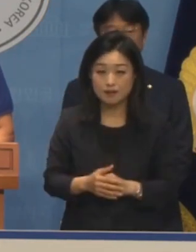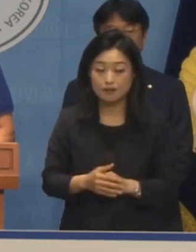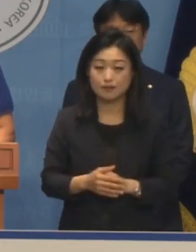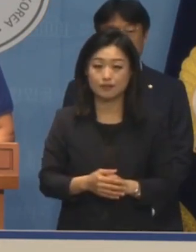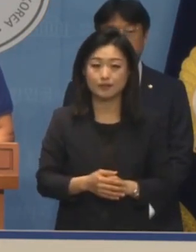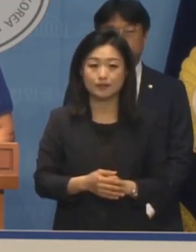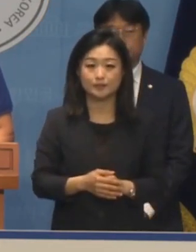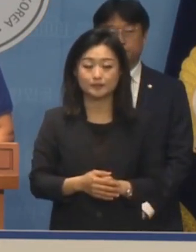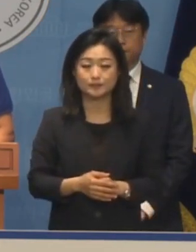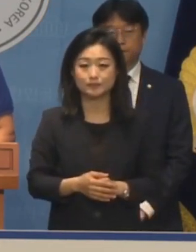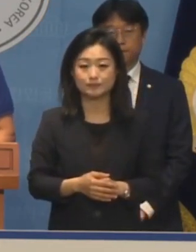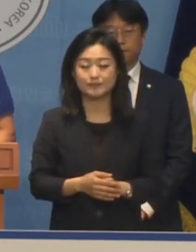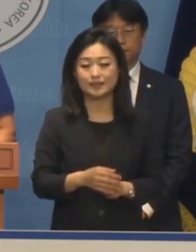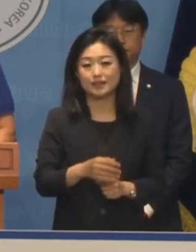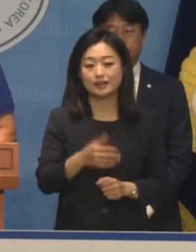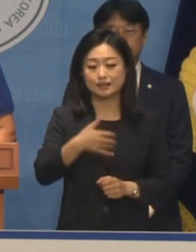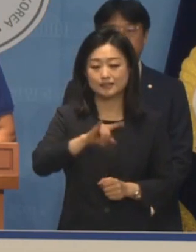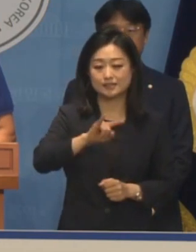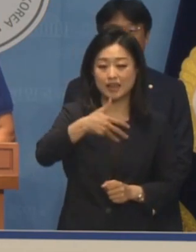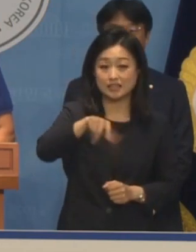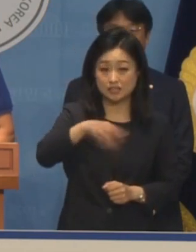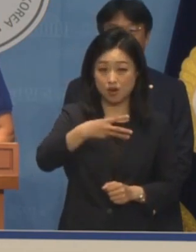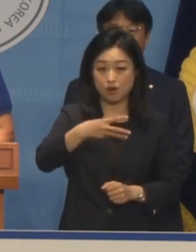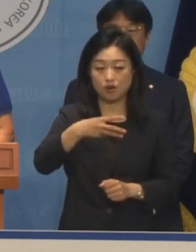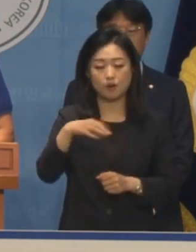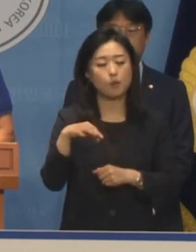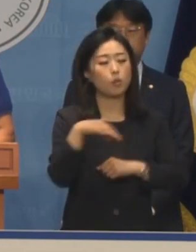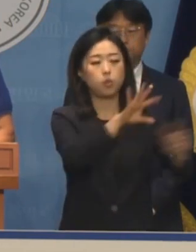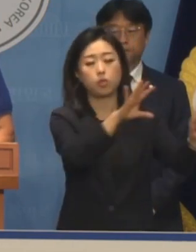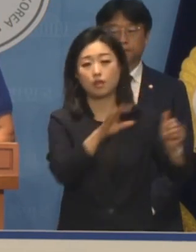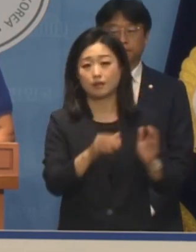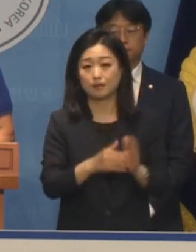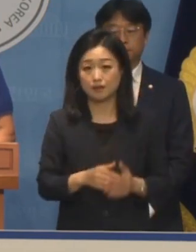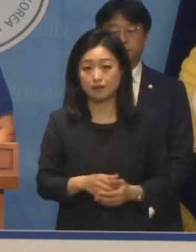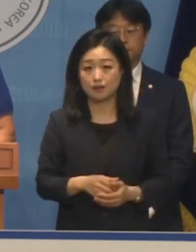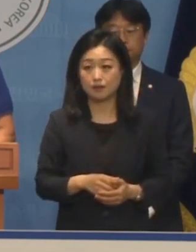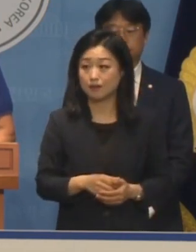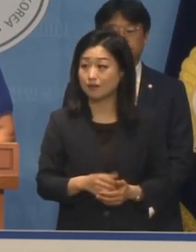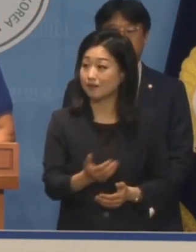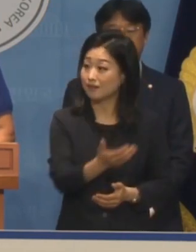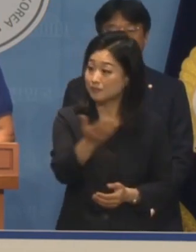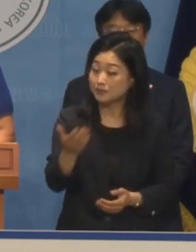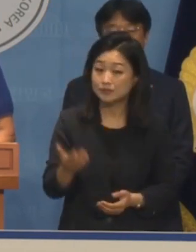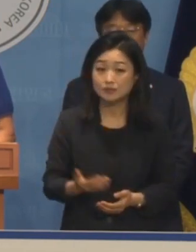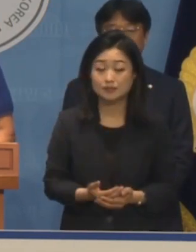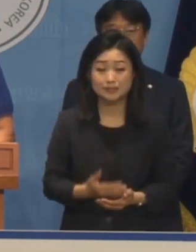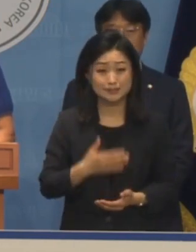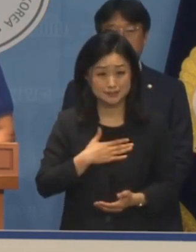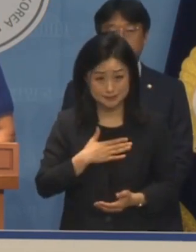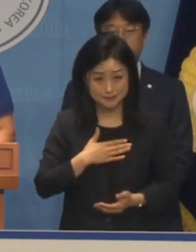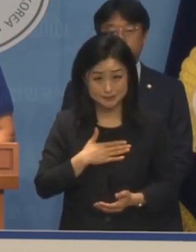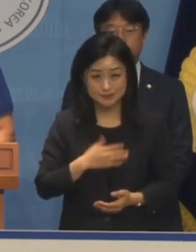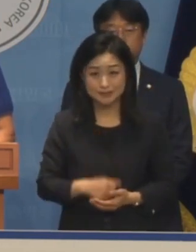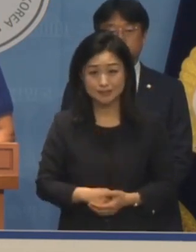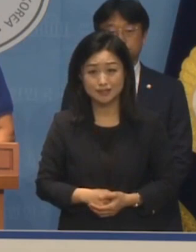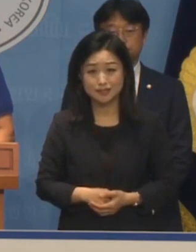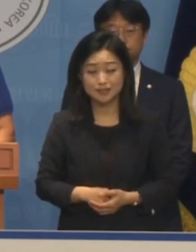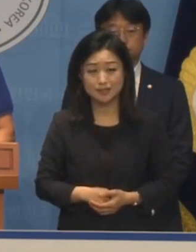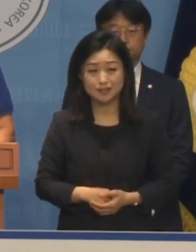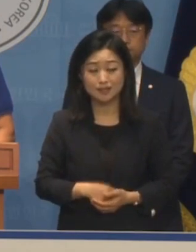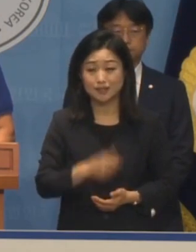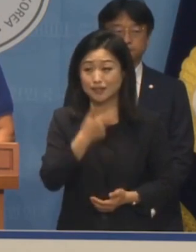제철의 하이스코 전환 배치를 자행했습니다 기자분 제가